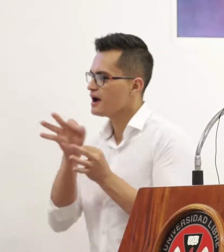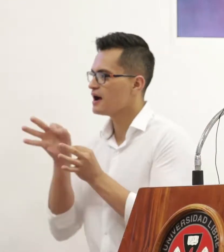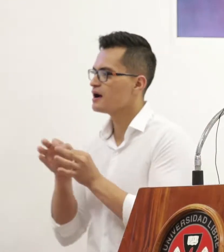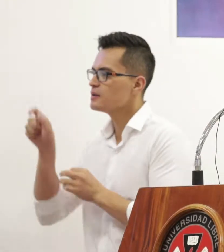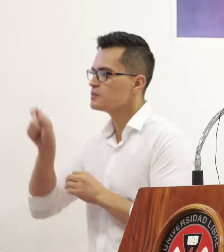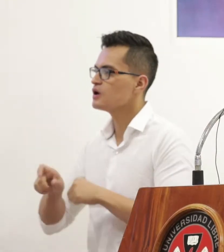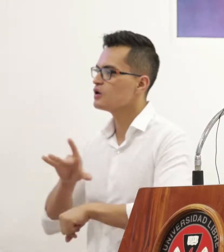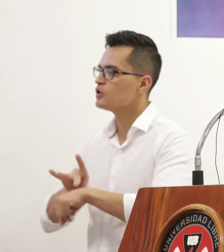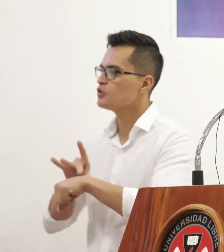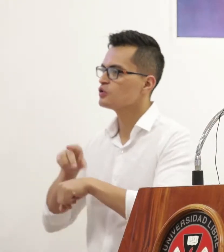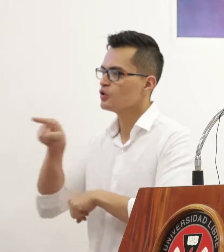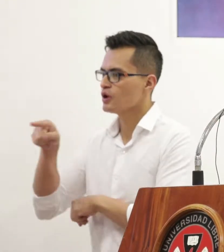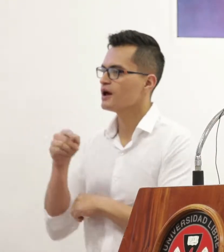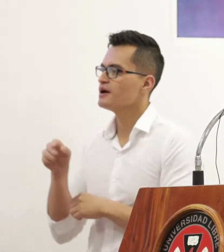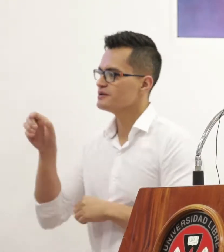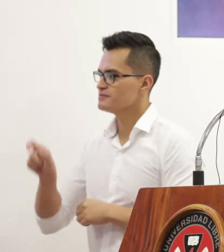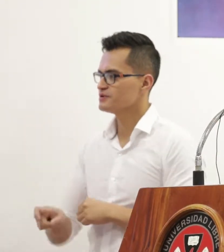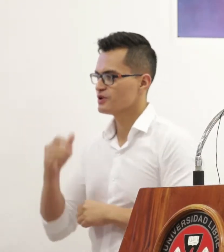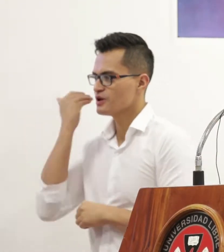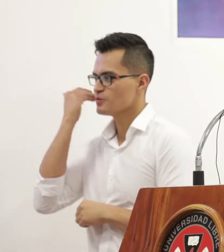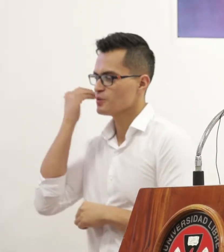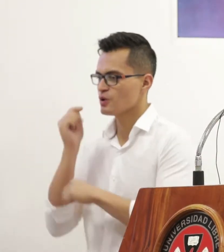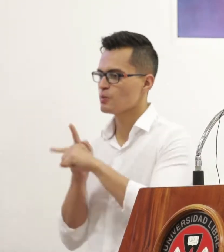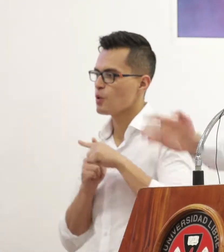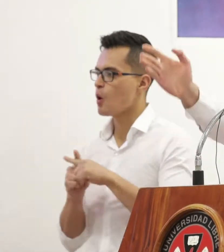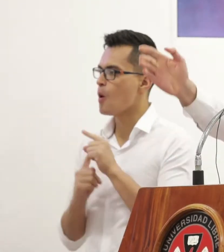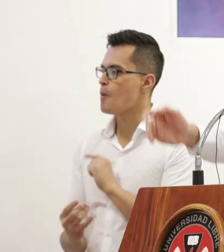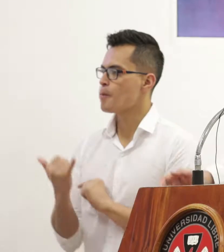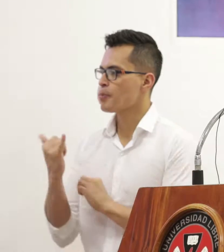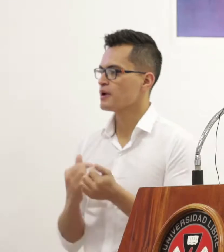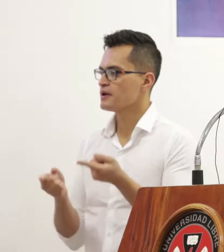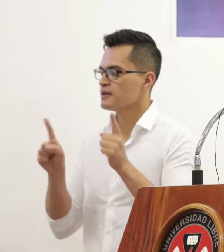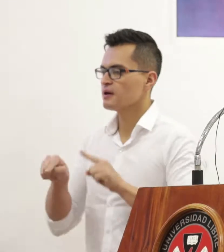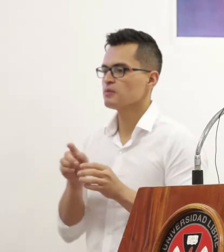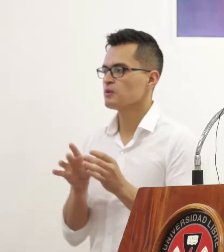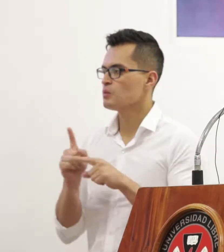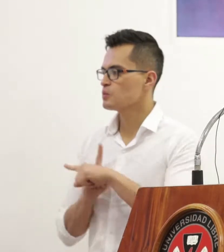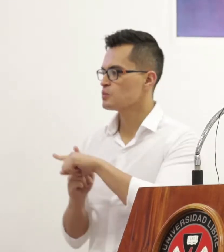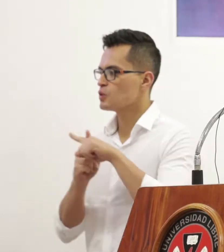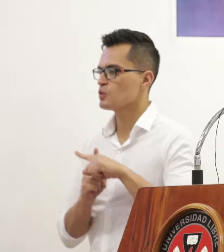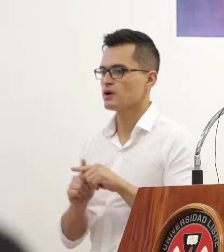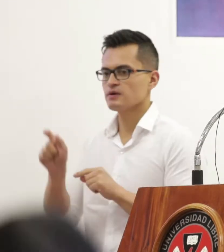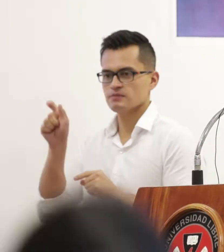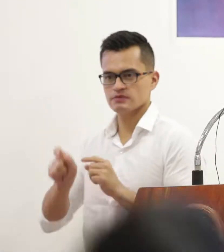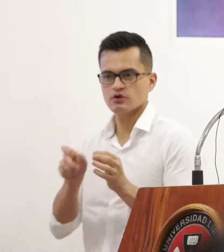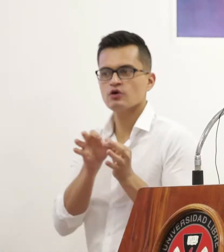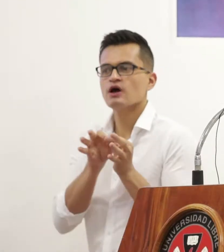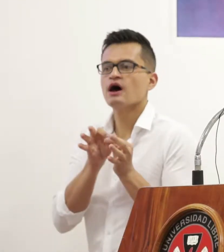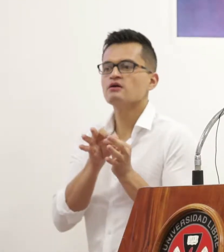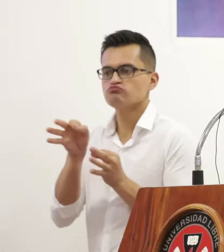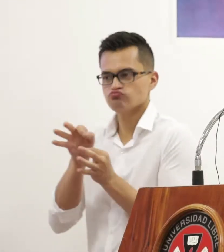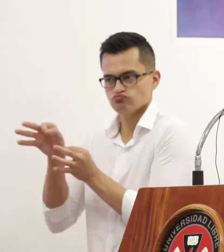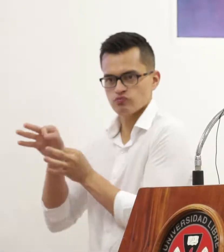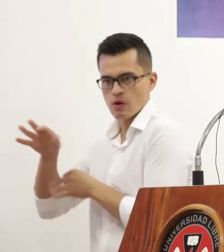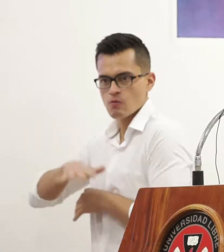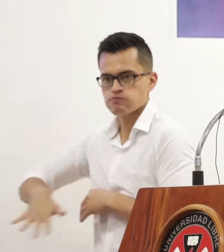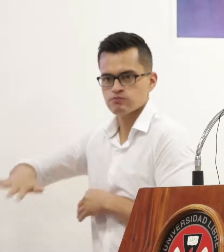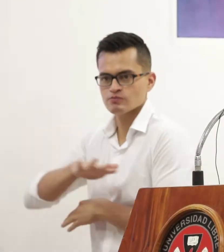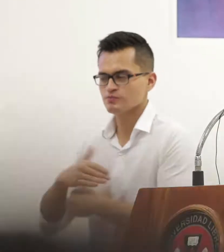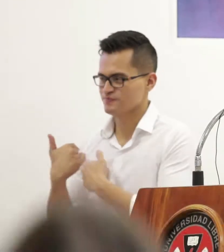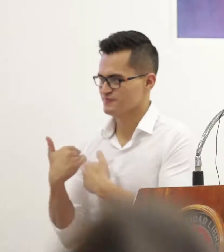Regional, la doctora Itala Pedrazzini acá, el Procurador Provincial, el doctor Guidobaldo Flores, es que hemos